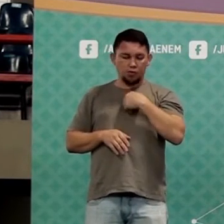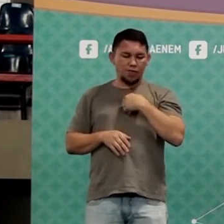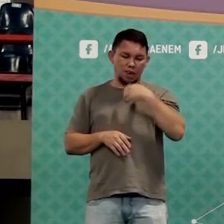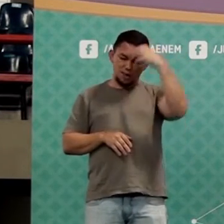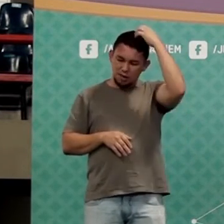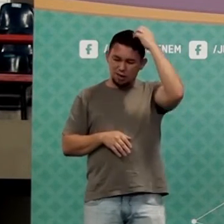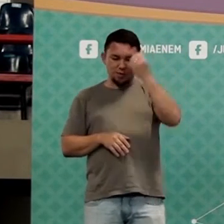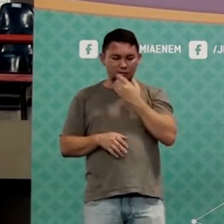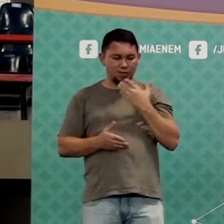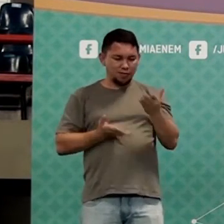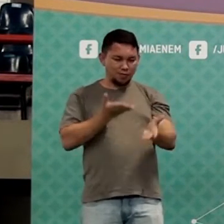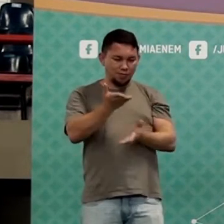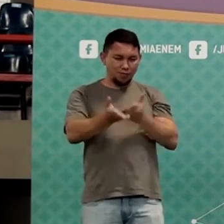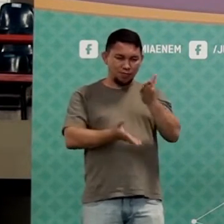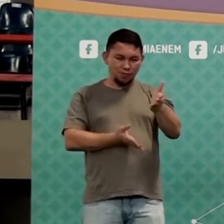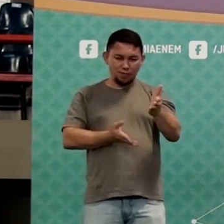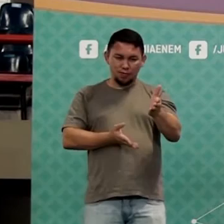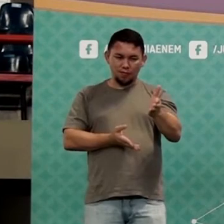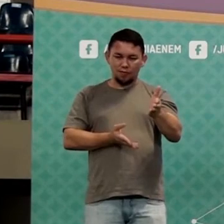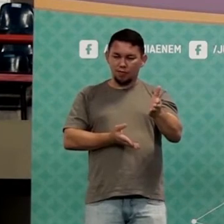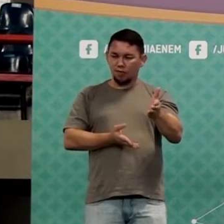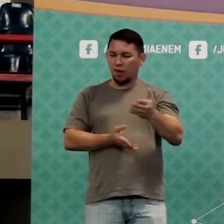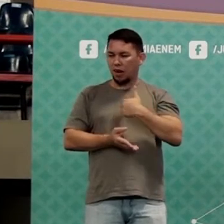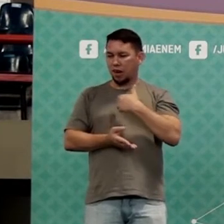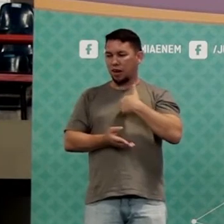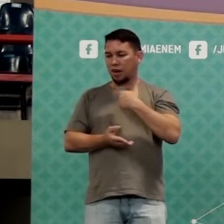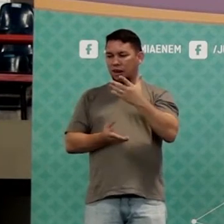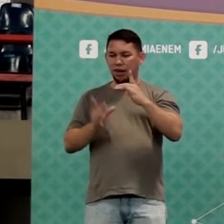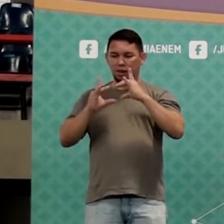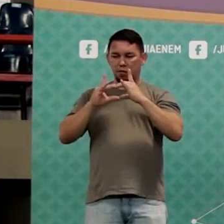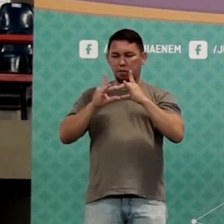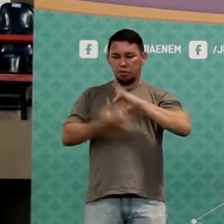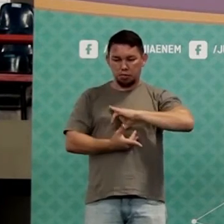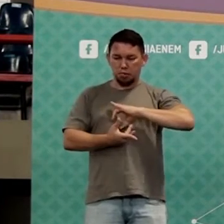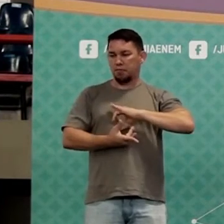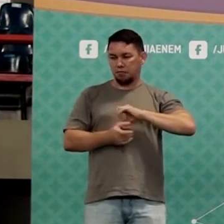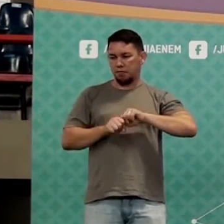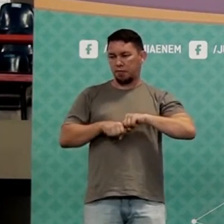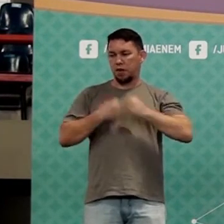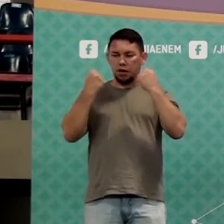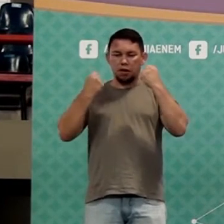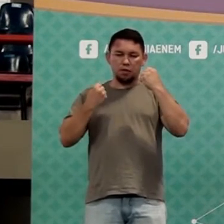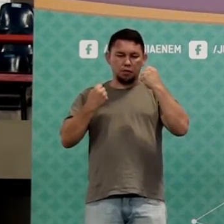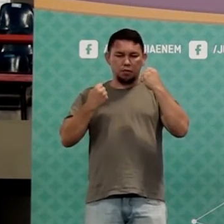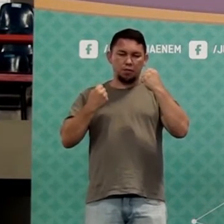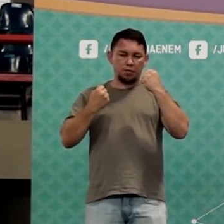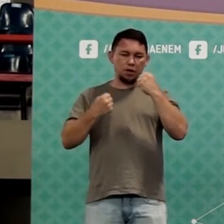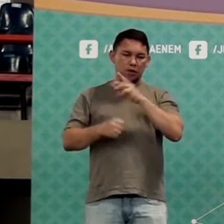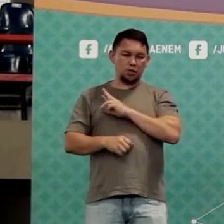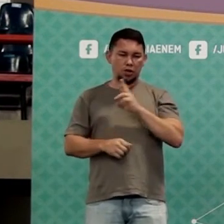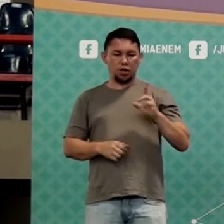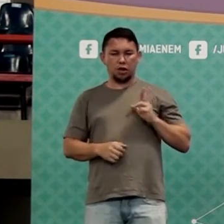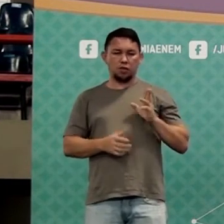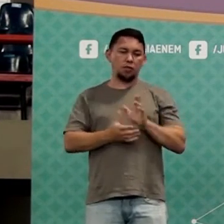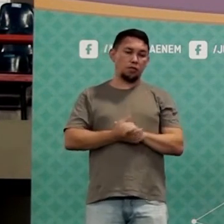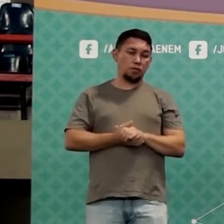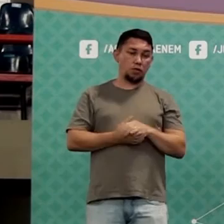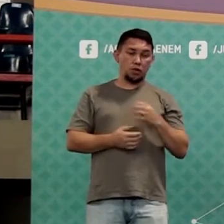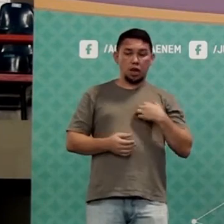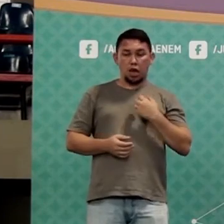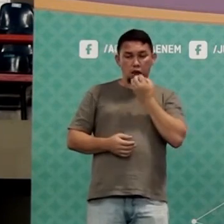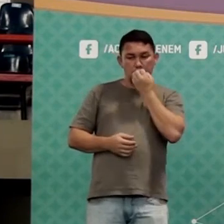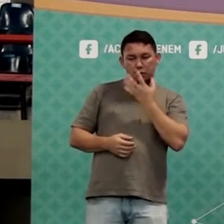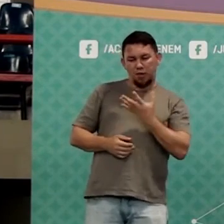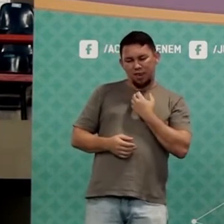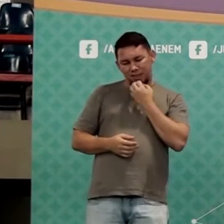todo mundo e acaba levando o Estado à falência. Entre ser bom e ser